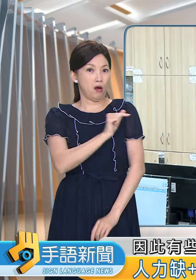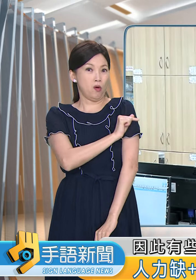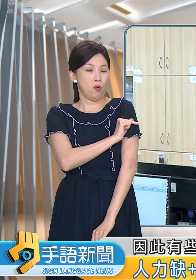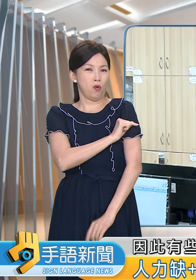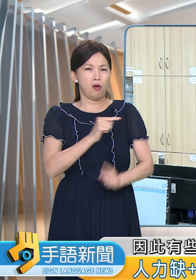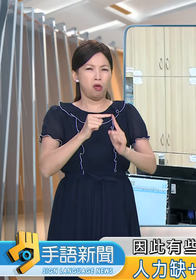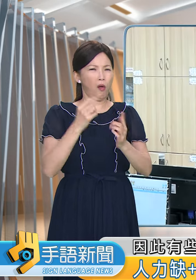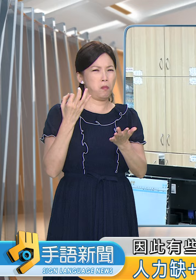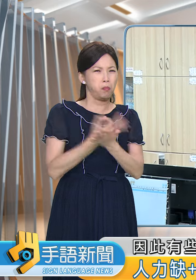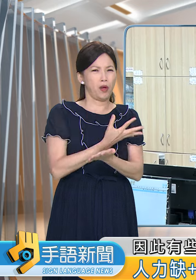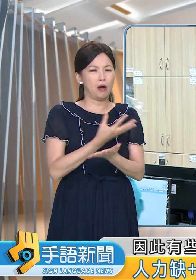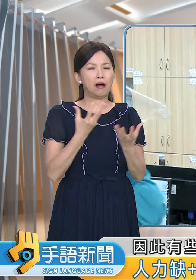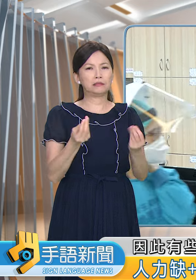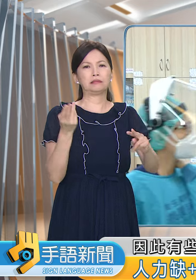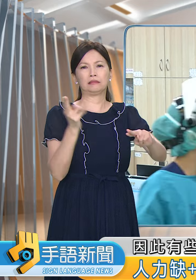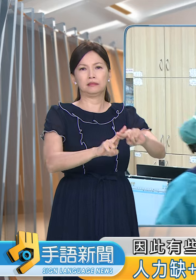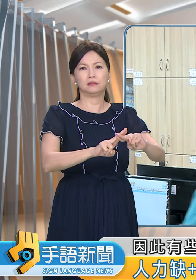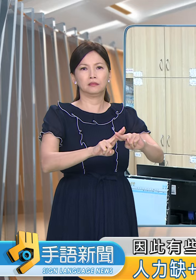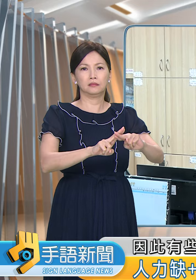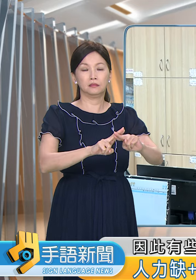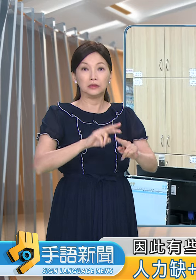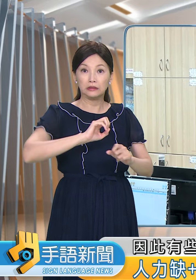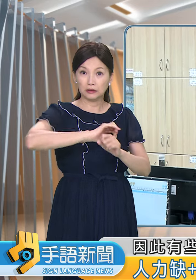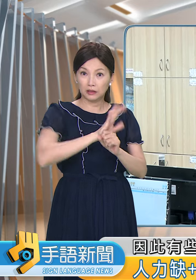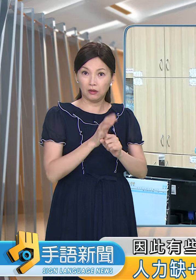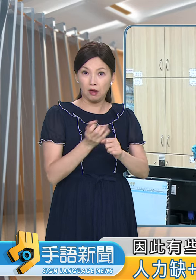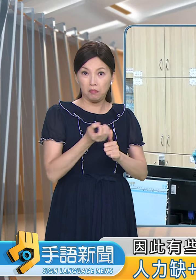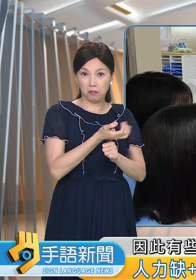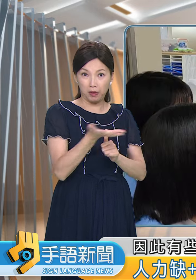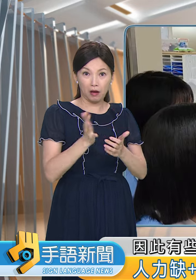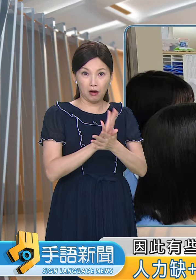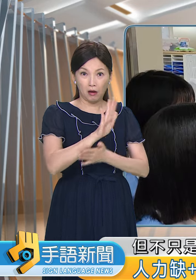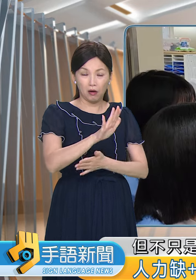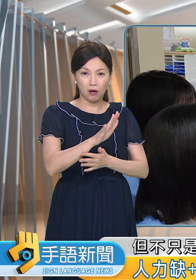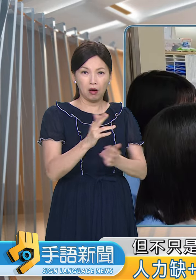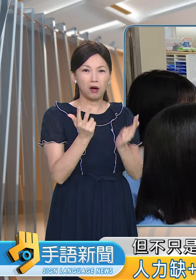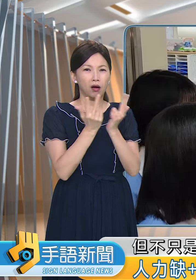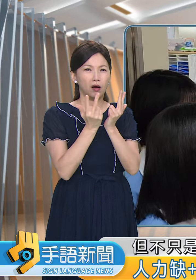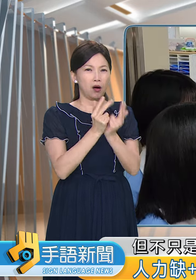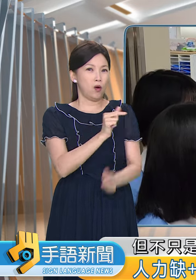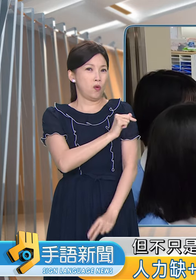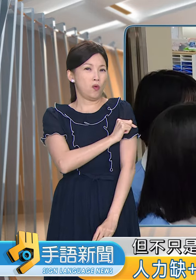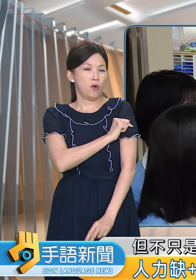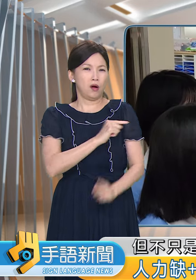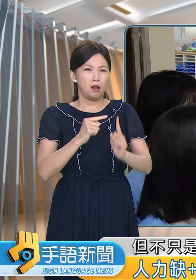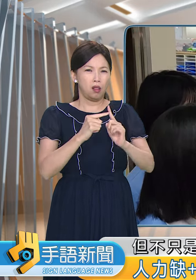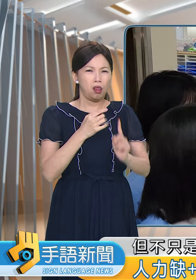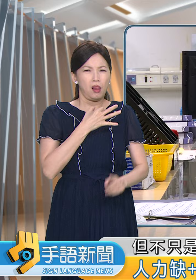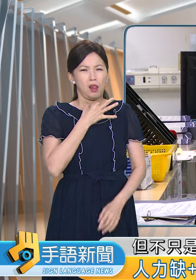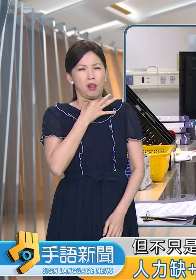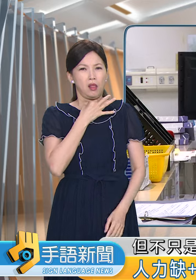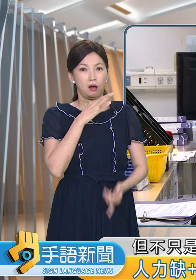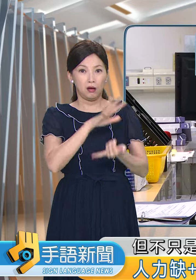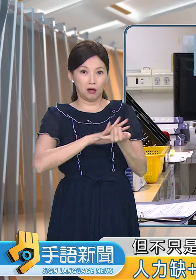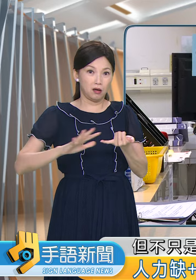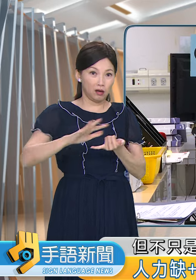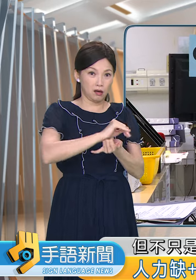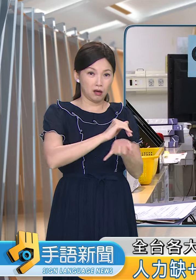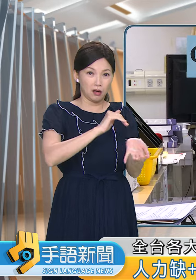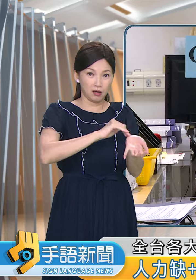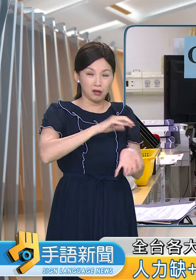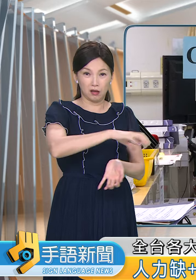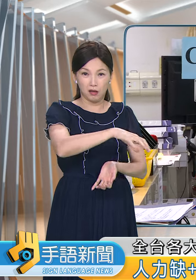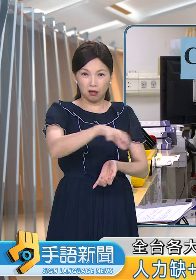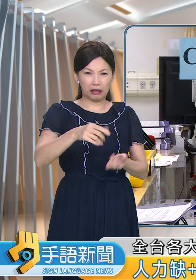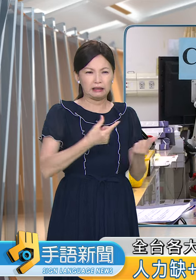院就算是有床也开不了。但不只是新北，在新冠疫情过后，